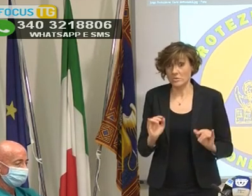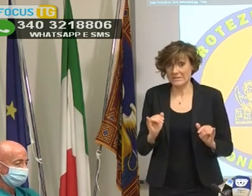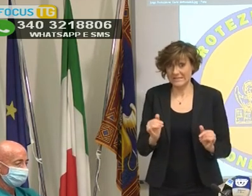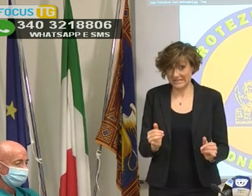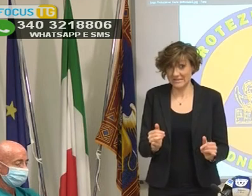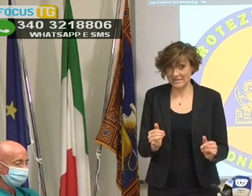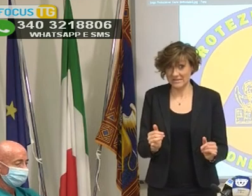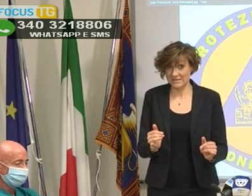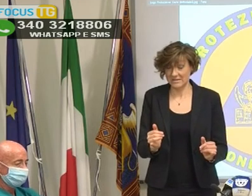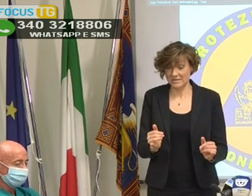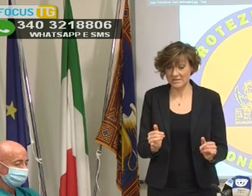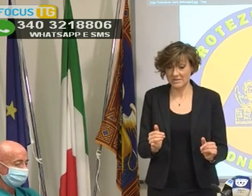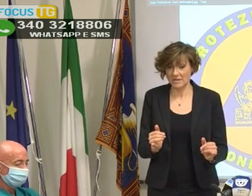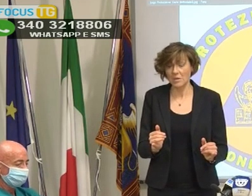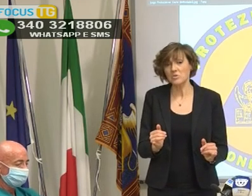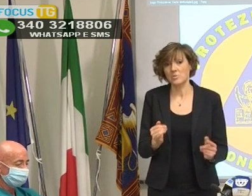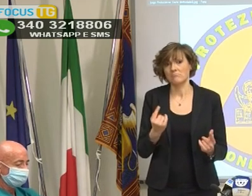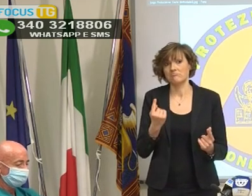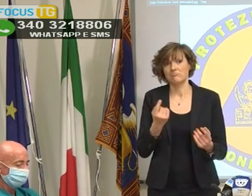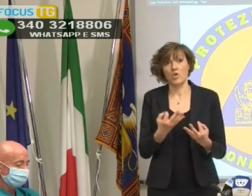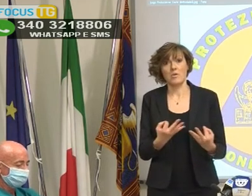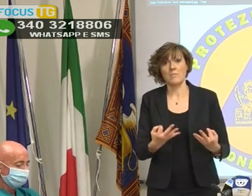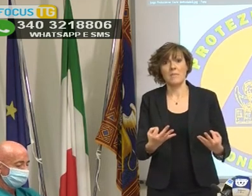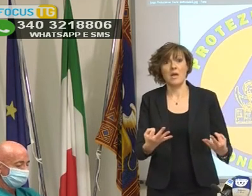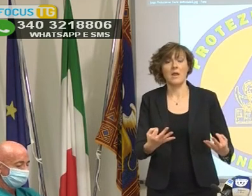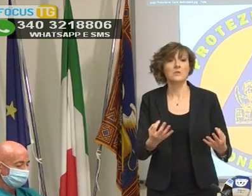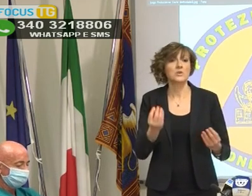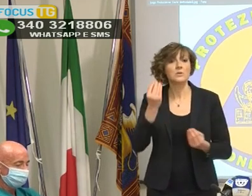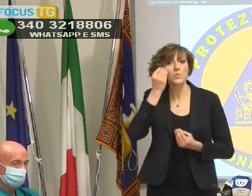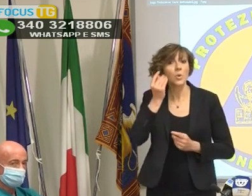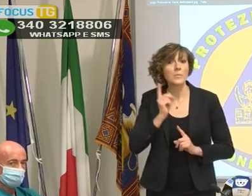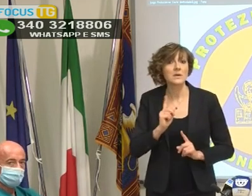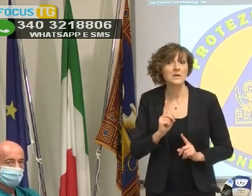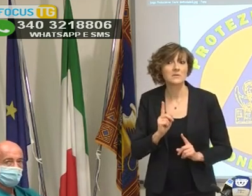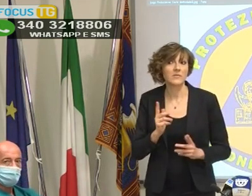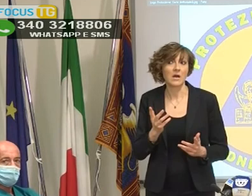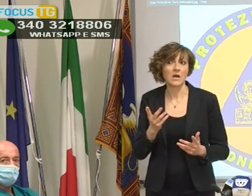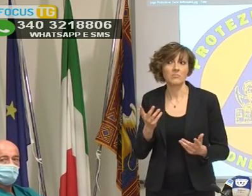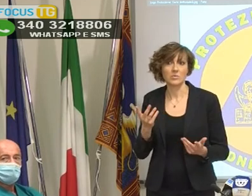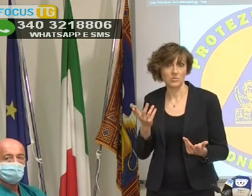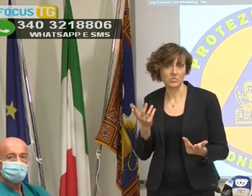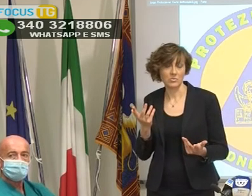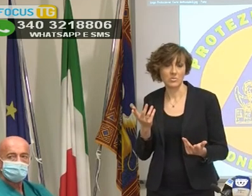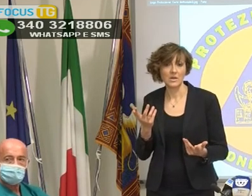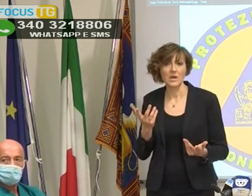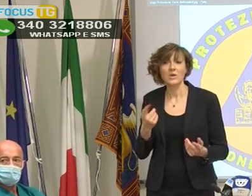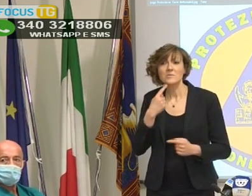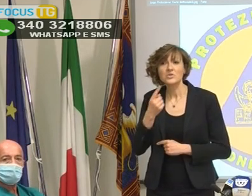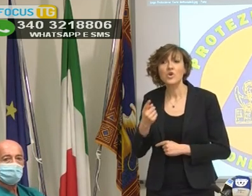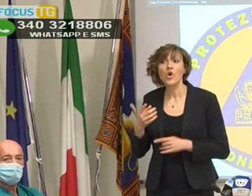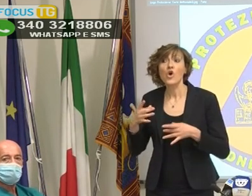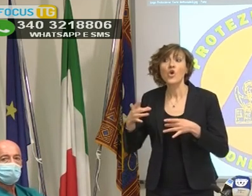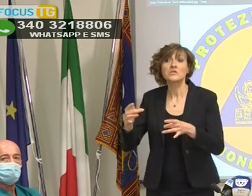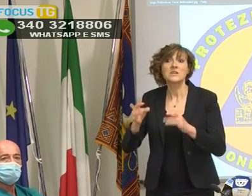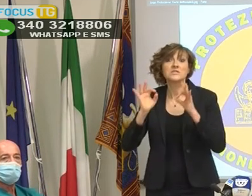direi anche ordinaria, nel senso che non è che ci aspettavamo. Vi ricordate quando è uscita la notizia contagi zero, tutti a